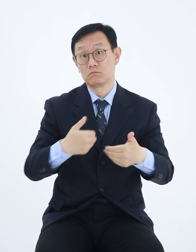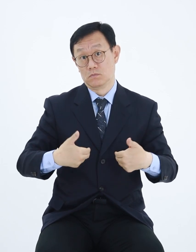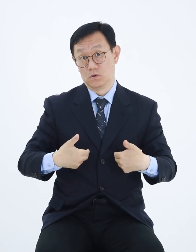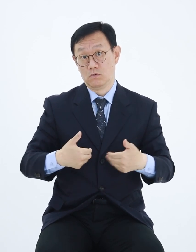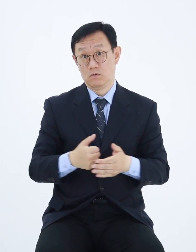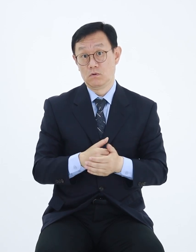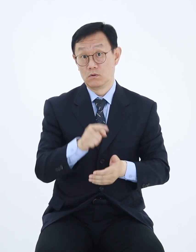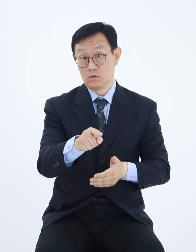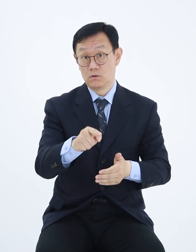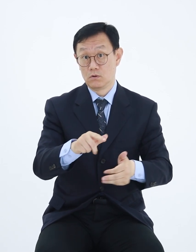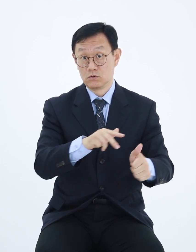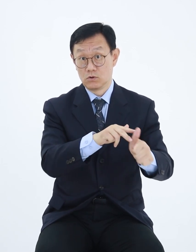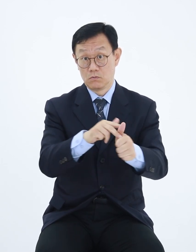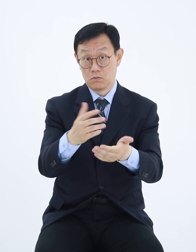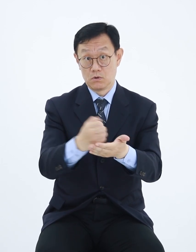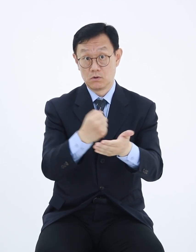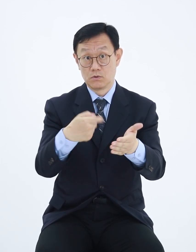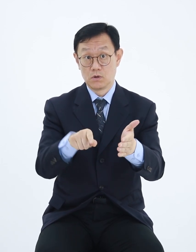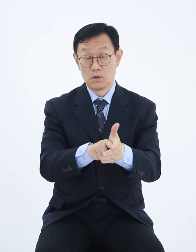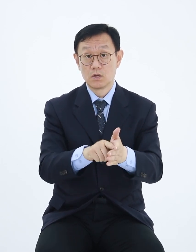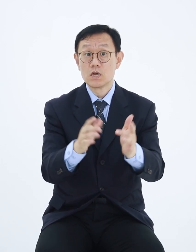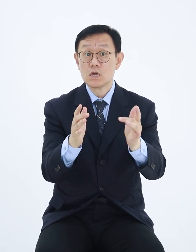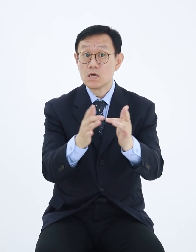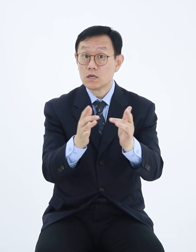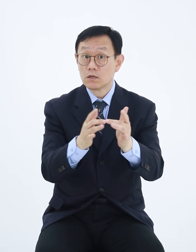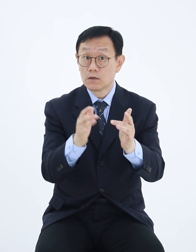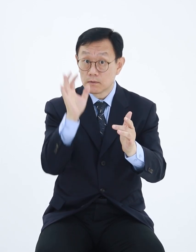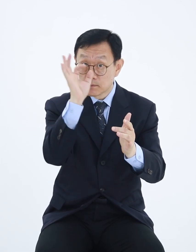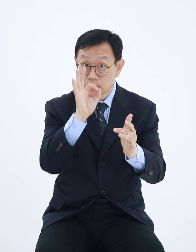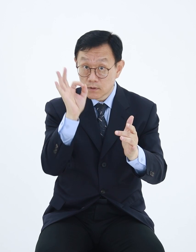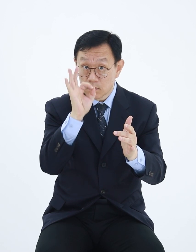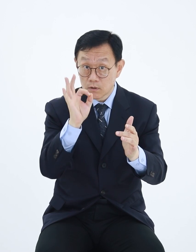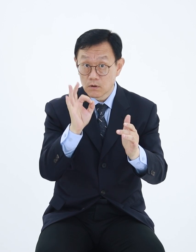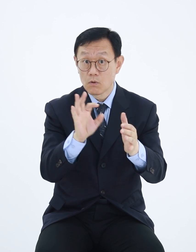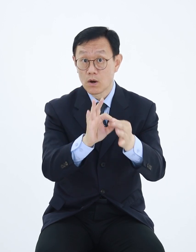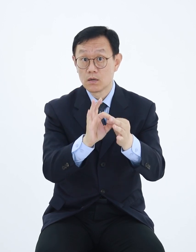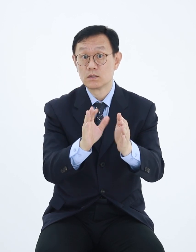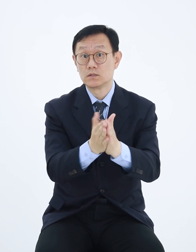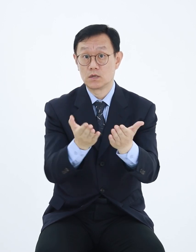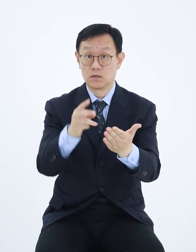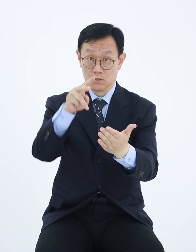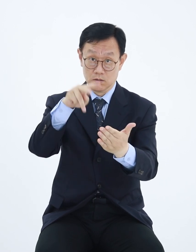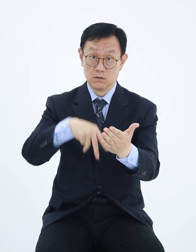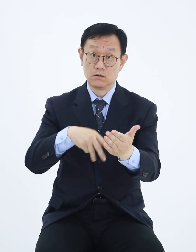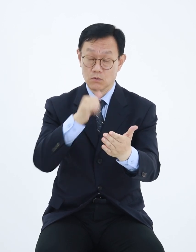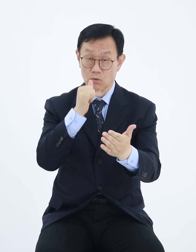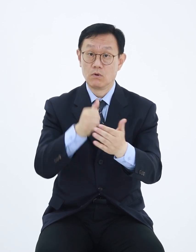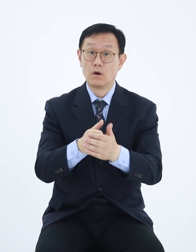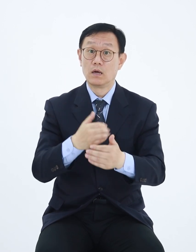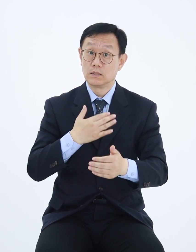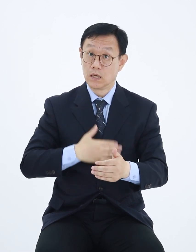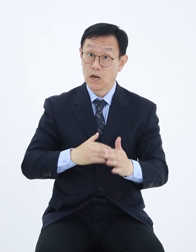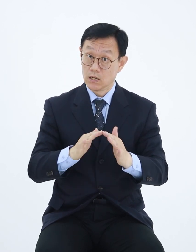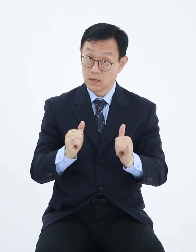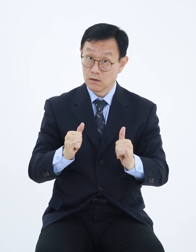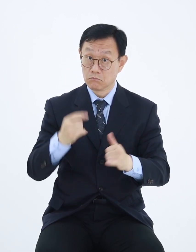그리고 정보를 얻기 위해 인터넷을 활용하거나 관련 책자를 찾아보기도 하고 잘 아는 누군가에게 문의하기도